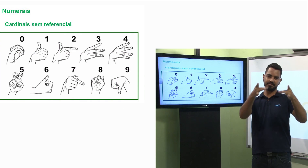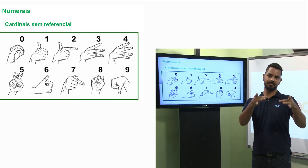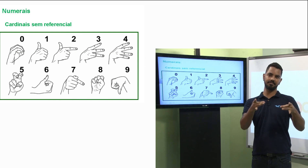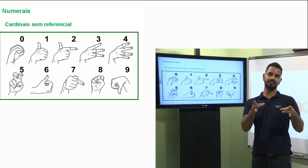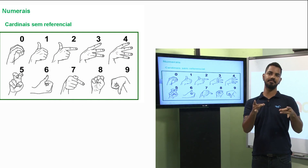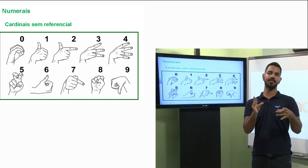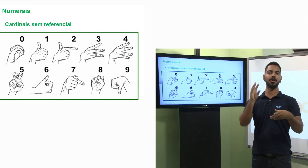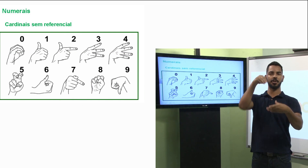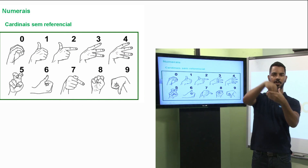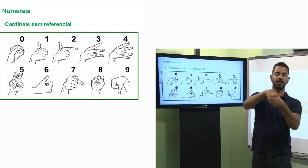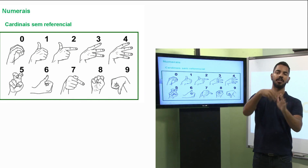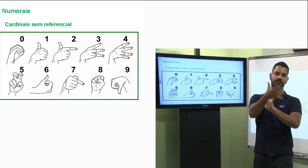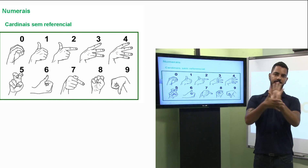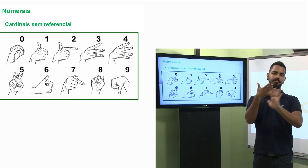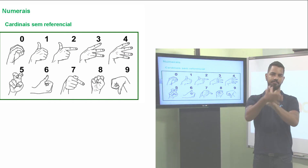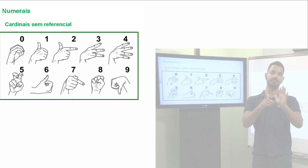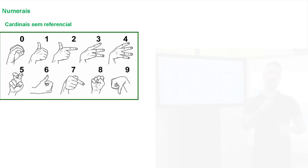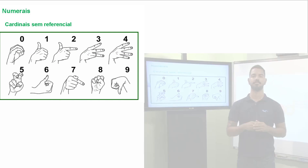Numerais.